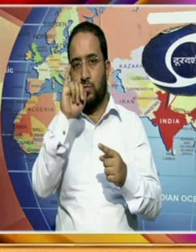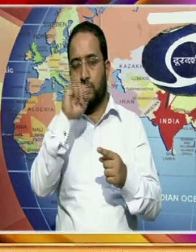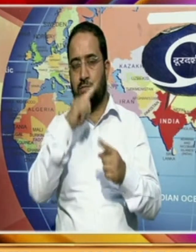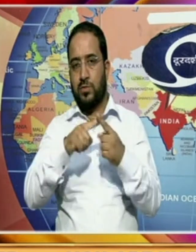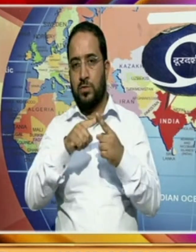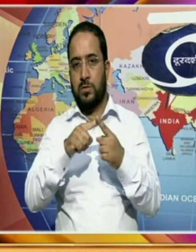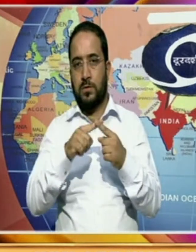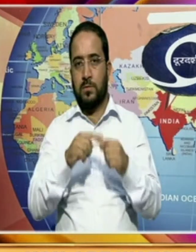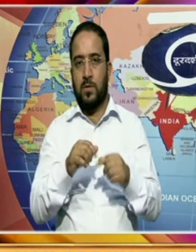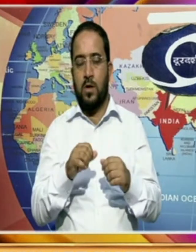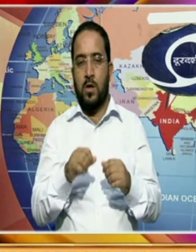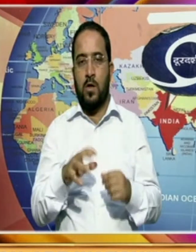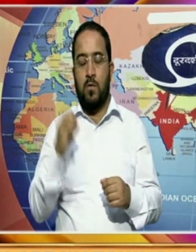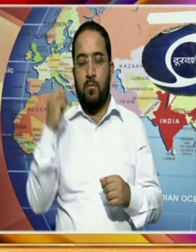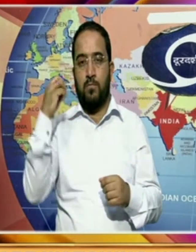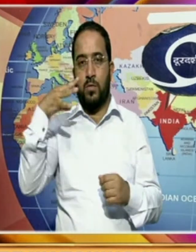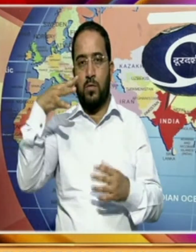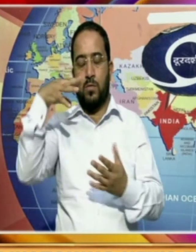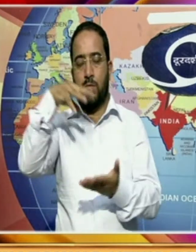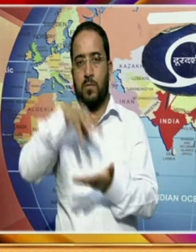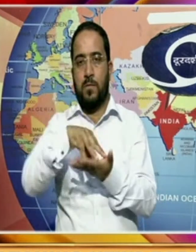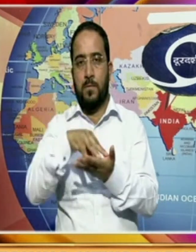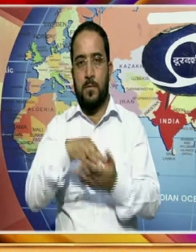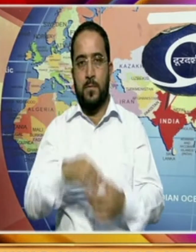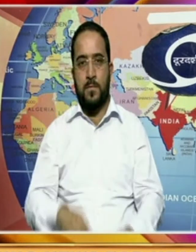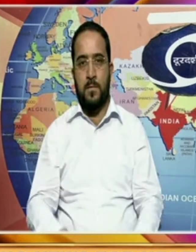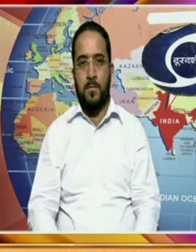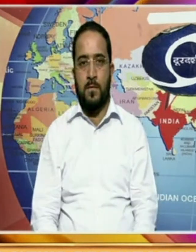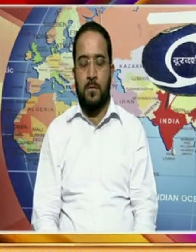कुतुब जनूबी के नजदीक चांद की सतह पर उतरेगा।